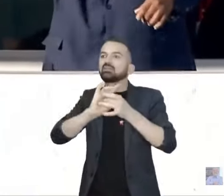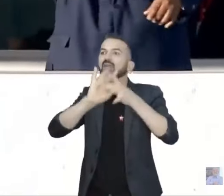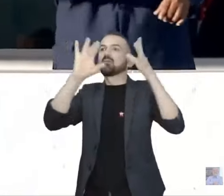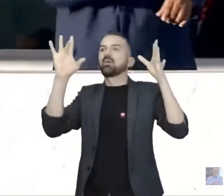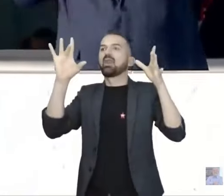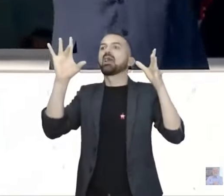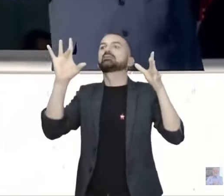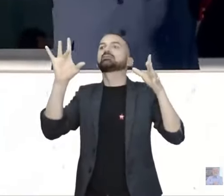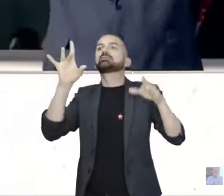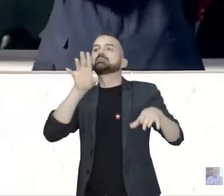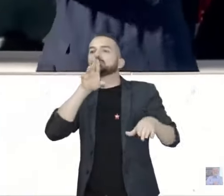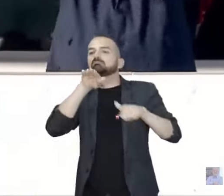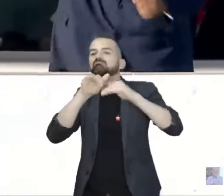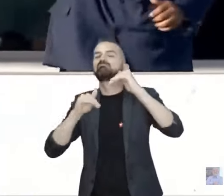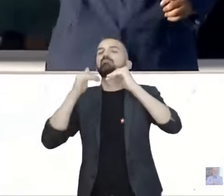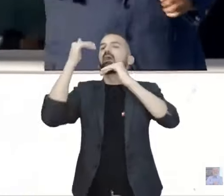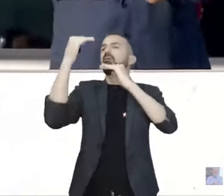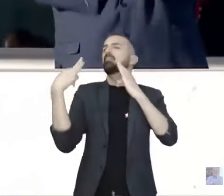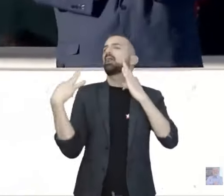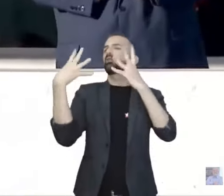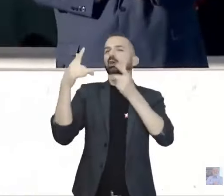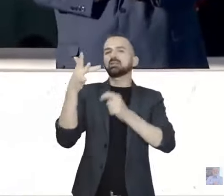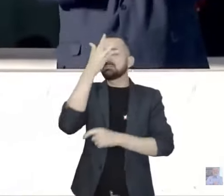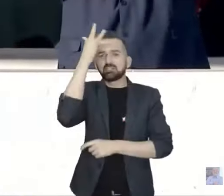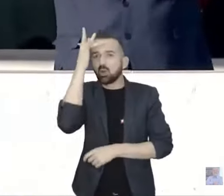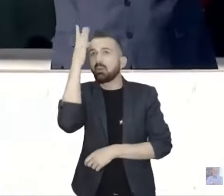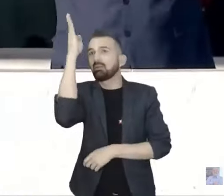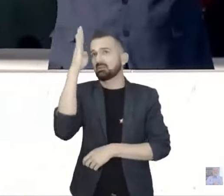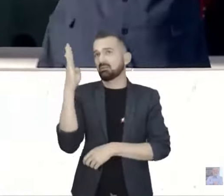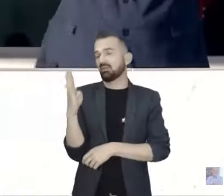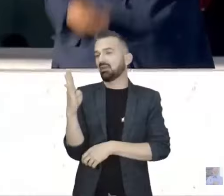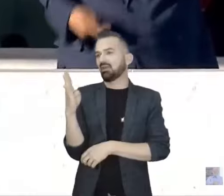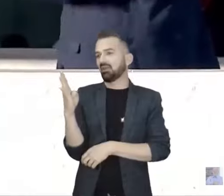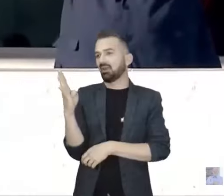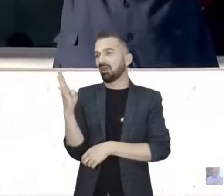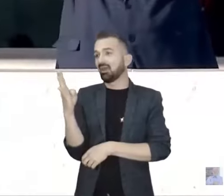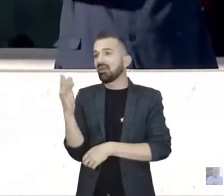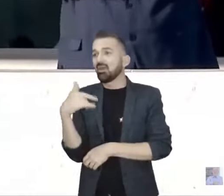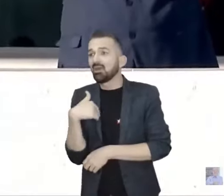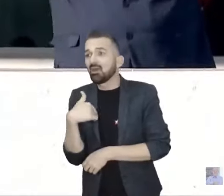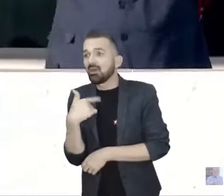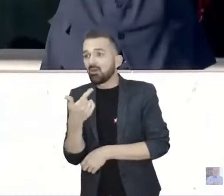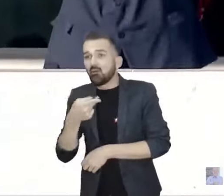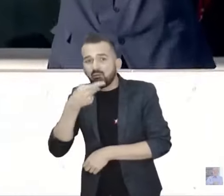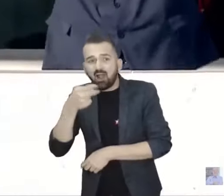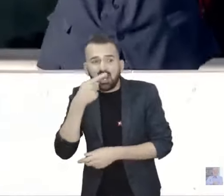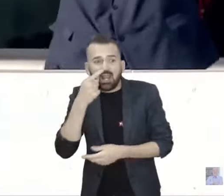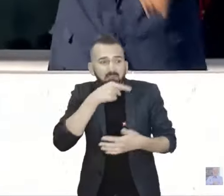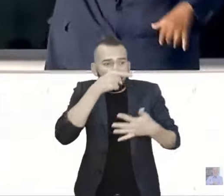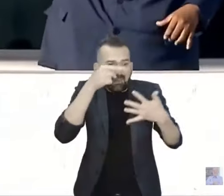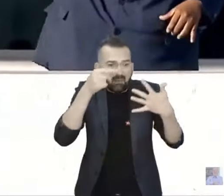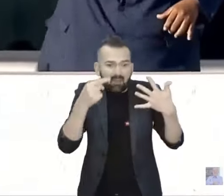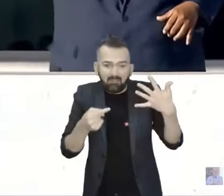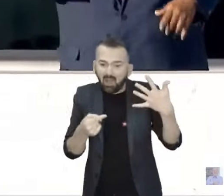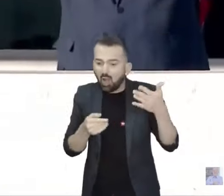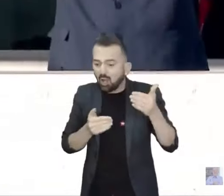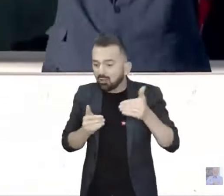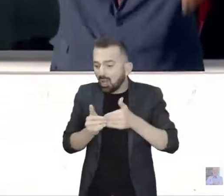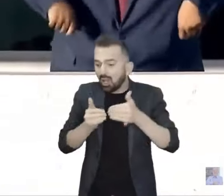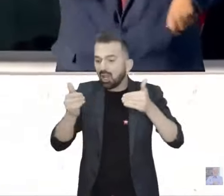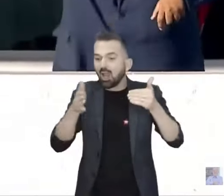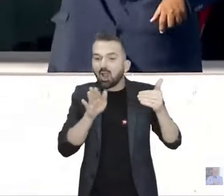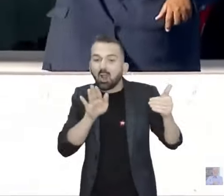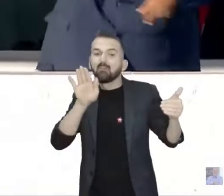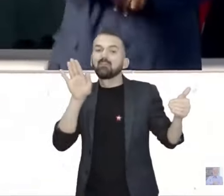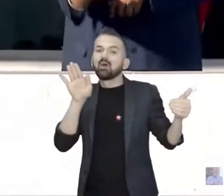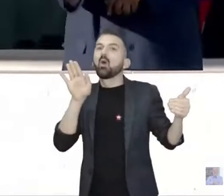os brasileiros e brasileiras. Fiz questão de dizer ao longo de toda a campanha: o Brasil tem jeito. E